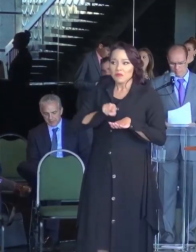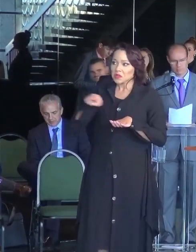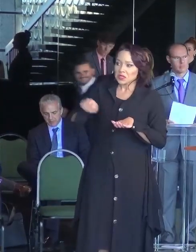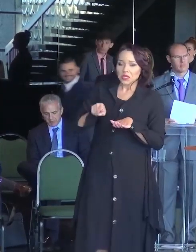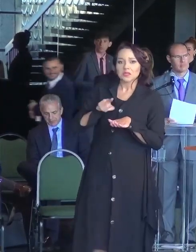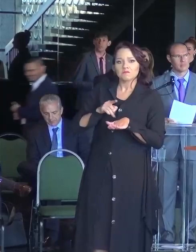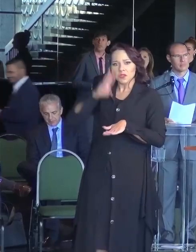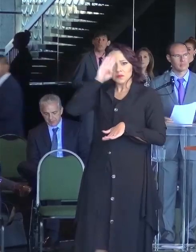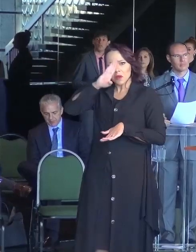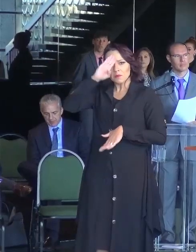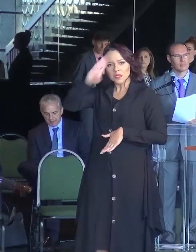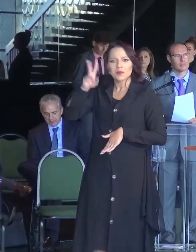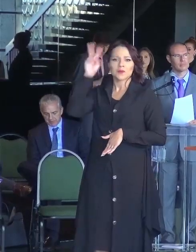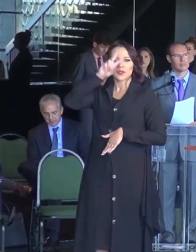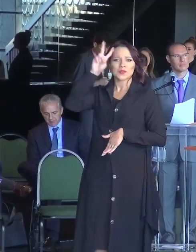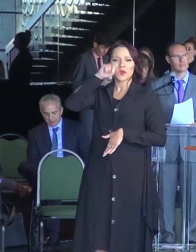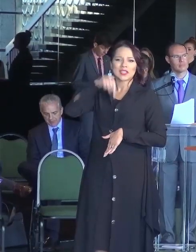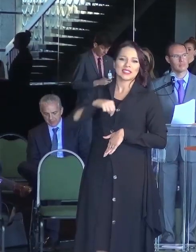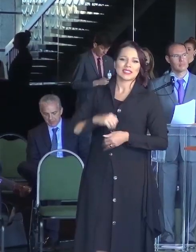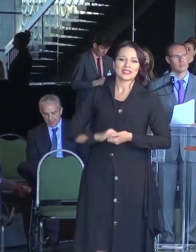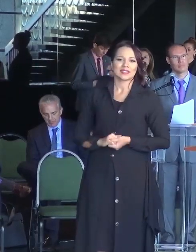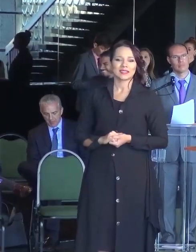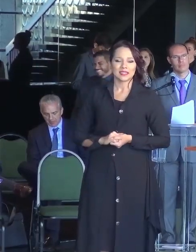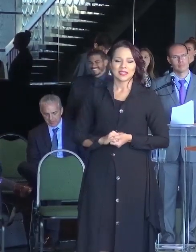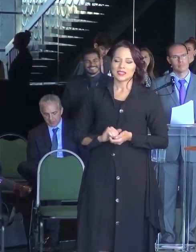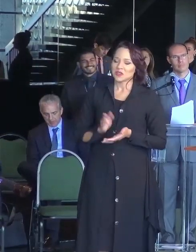que fazem a história disso. Então,